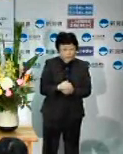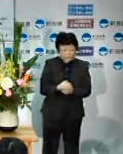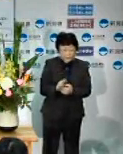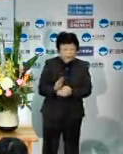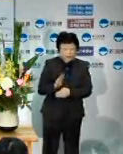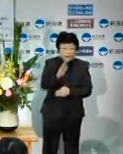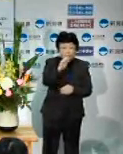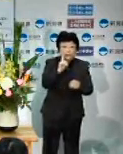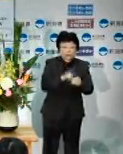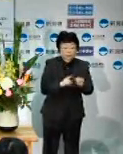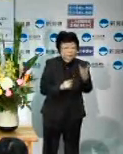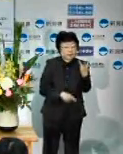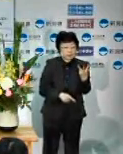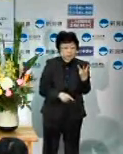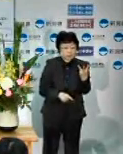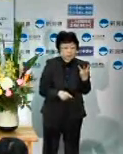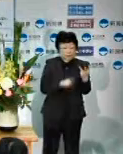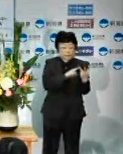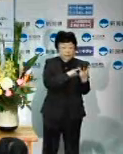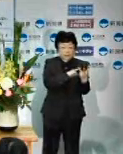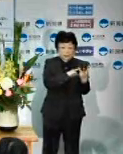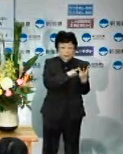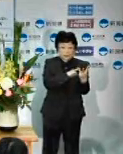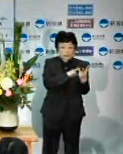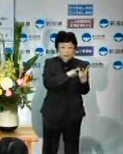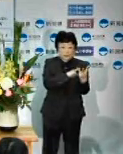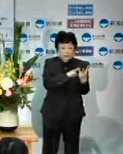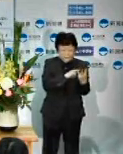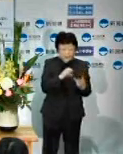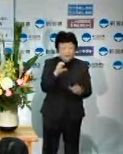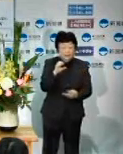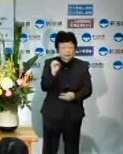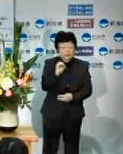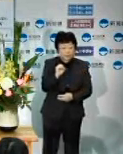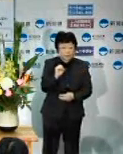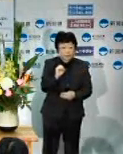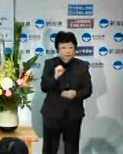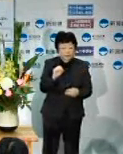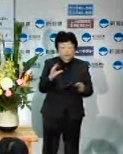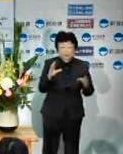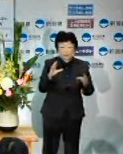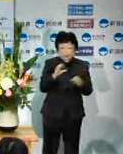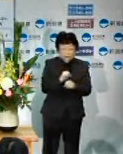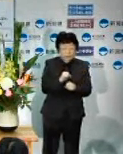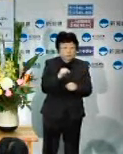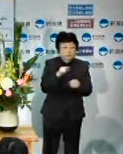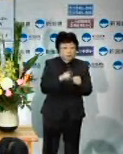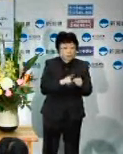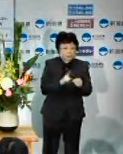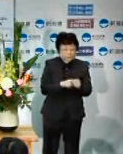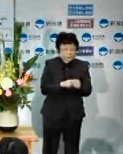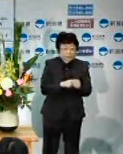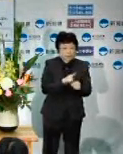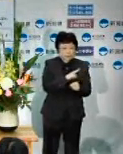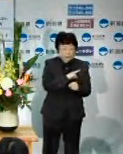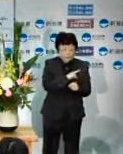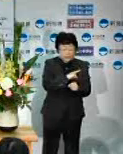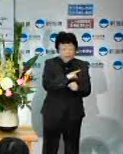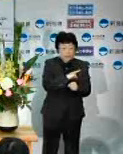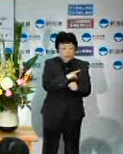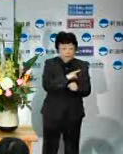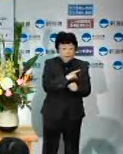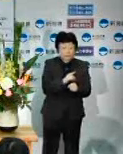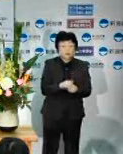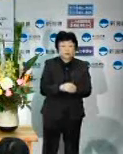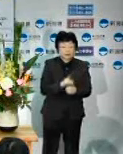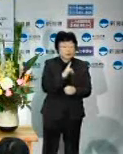して、そのうちの一番最初に、脱炭素化の取り組み挙げられました、はいはい、あの特に一番最初に取り上げたという思いがありまし